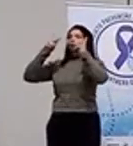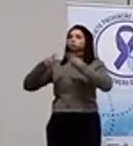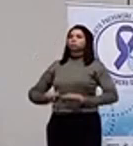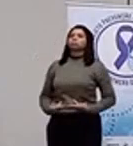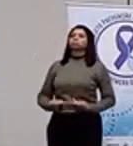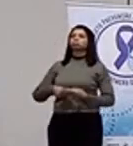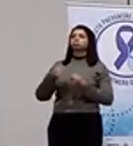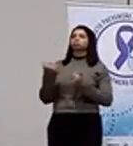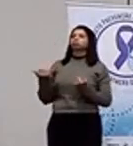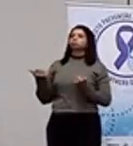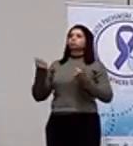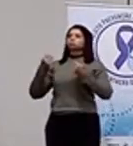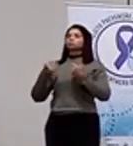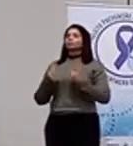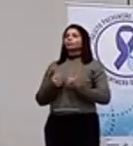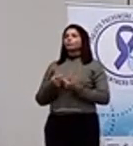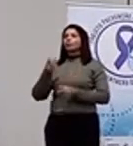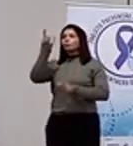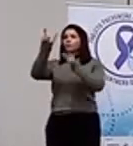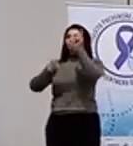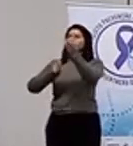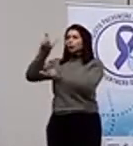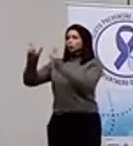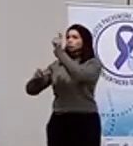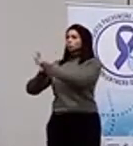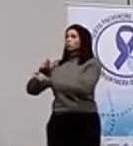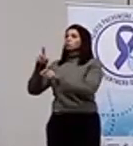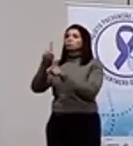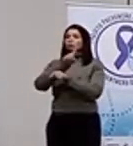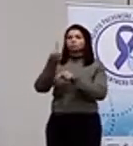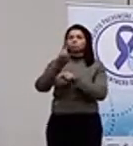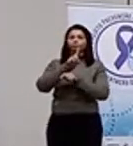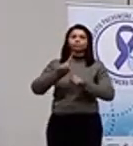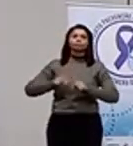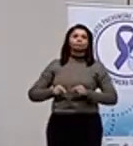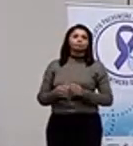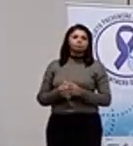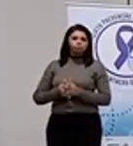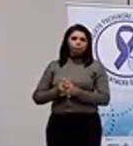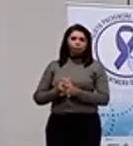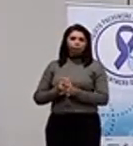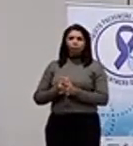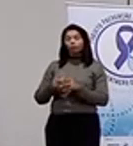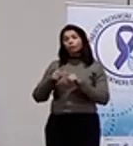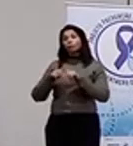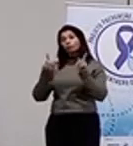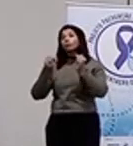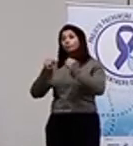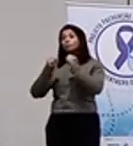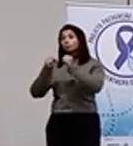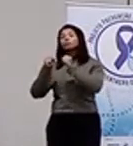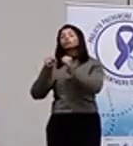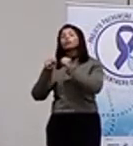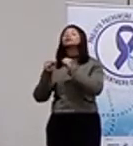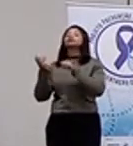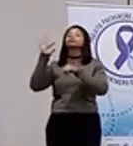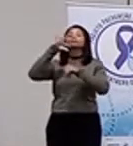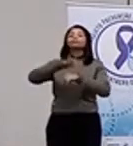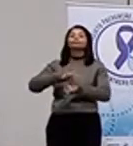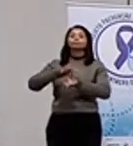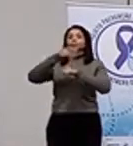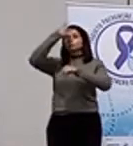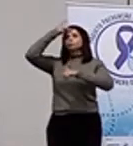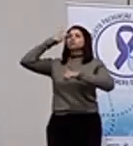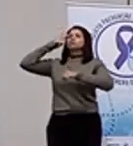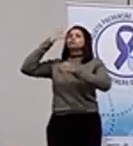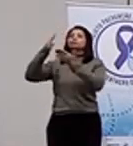em pessoas não afetadas, em tese. Às vezes você pode até colocar pessoas afetadas também, mas isso é muito